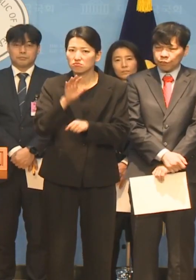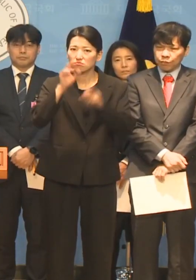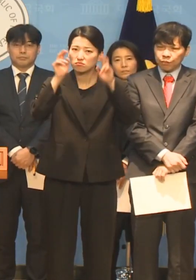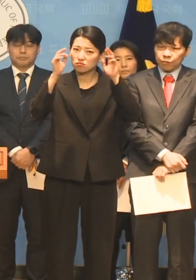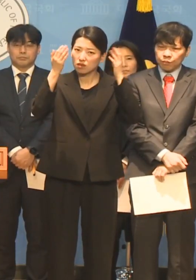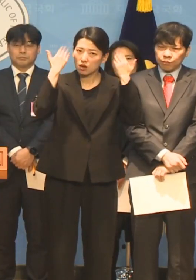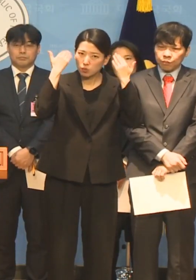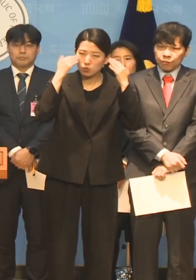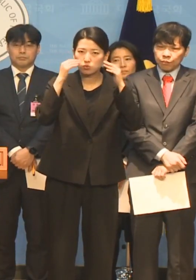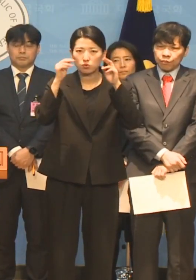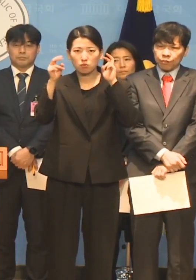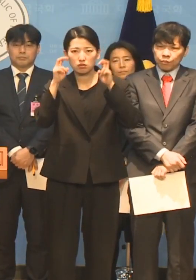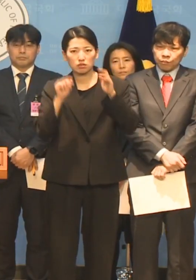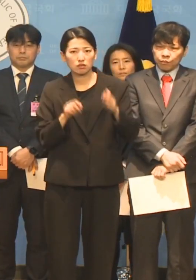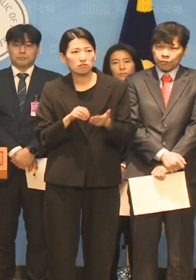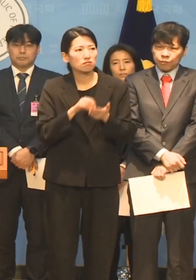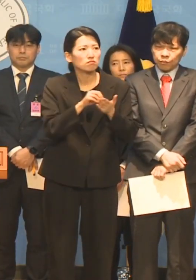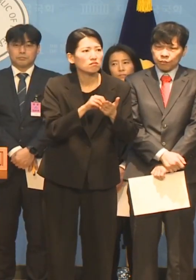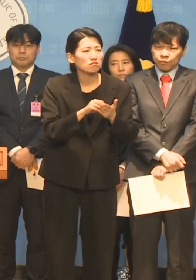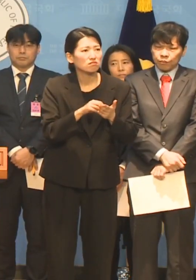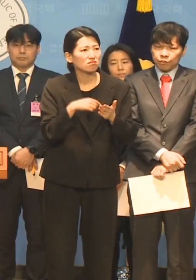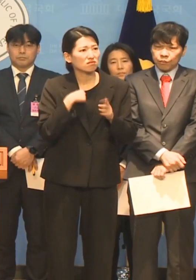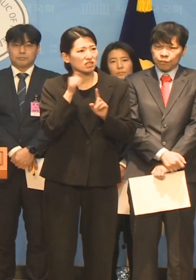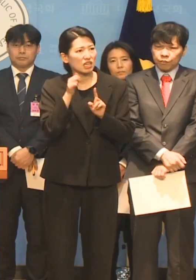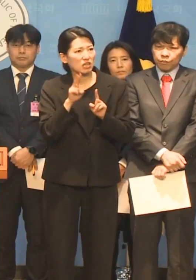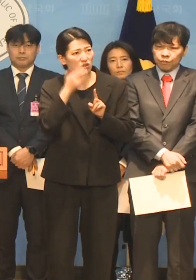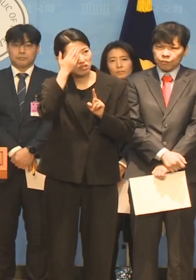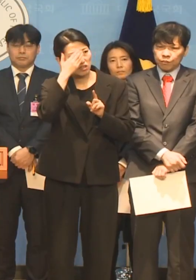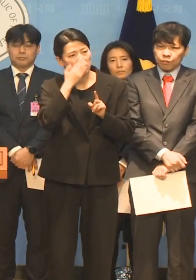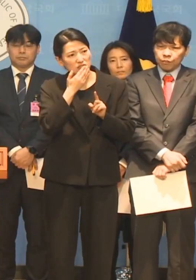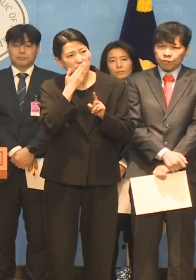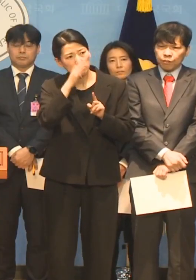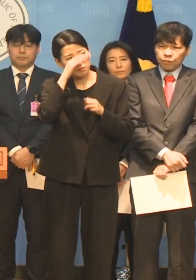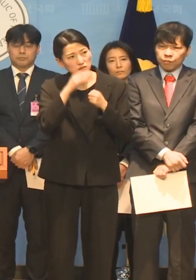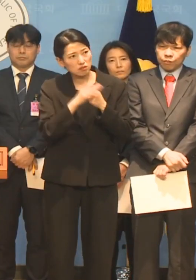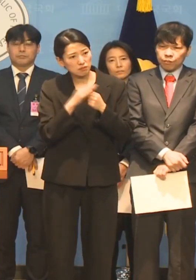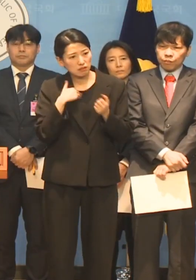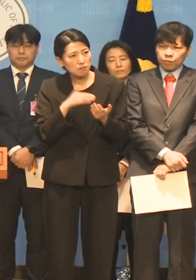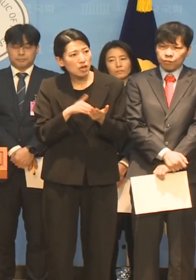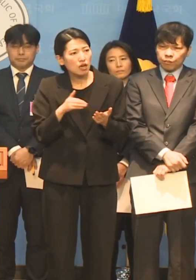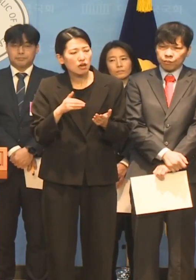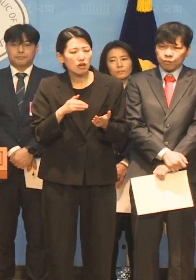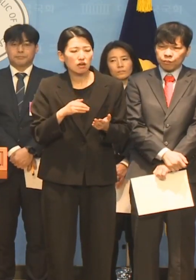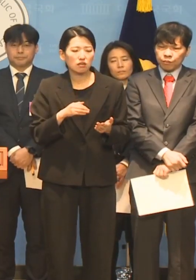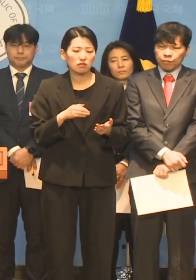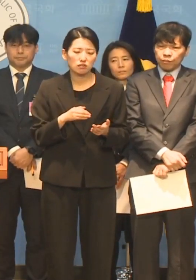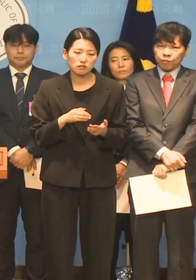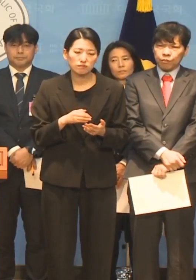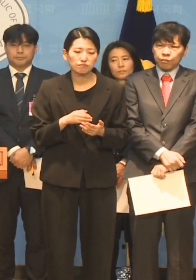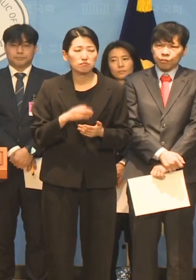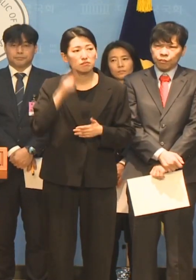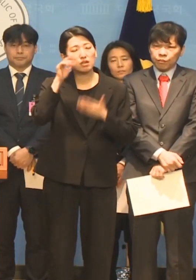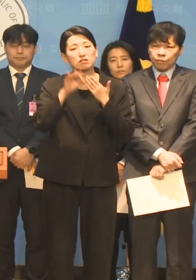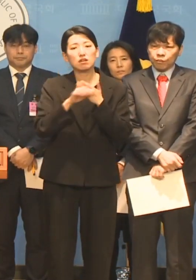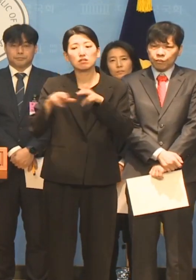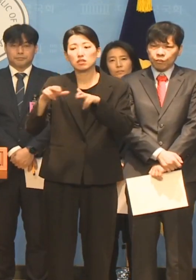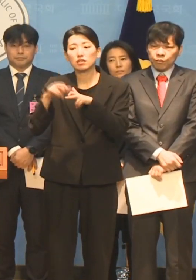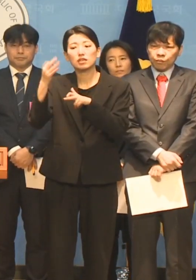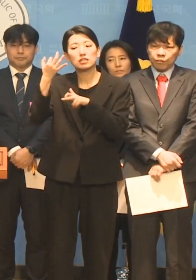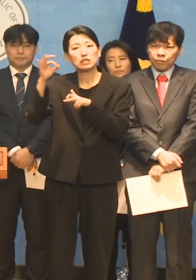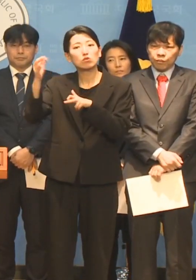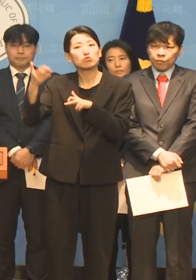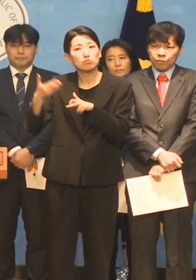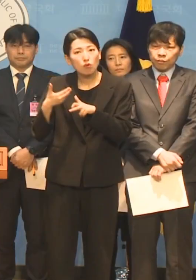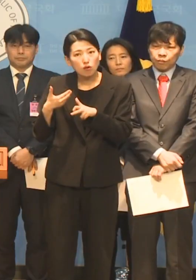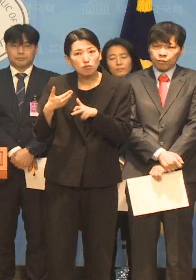가는 과정에서 차별만이라도 없으면 좋겠다라는 생각을 대부분 많이 하고 있고요. 장애 인정이 된다면 적어도